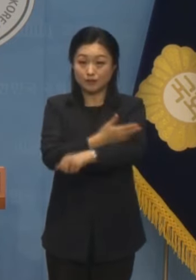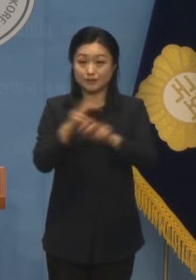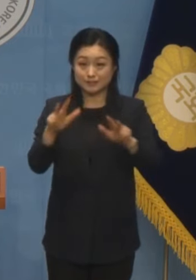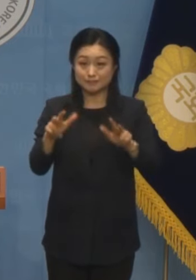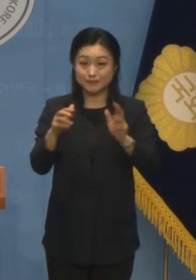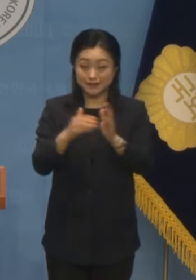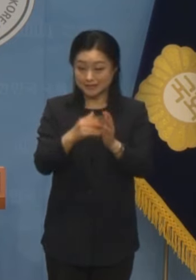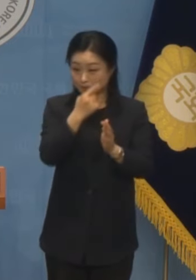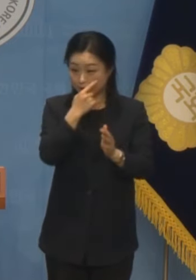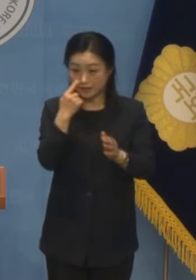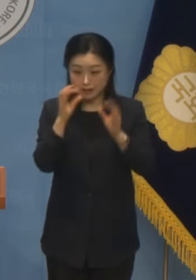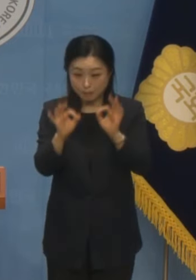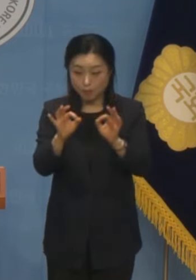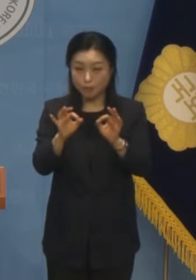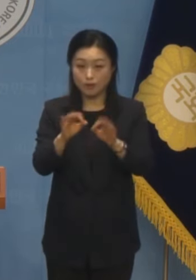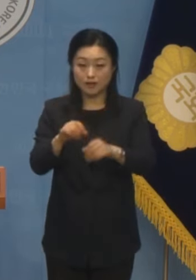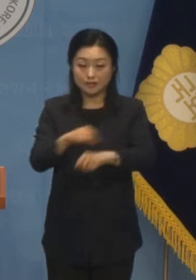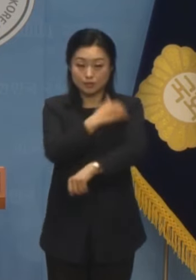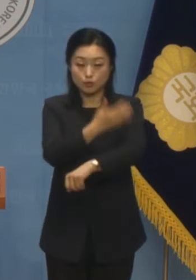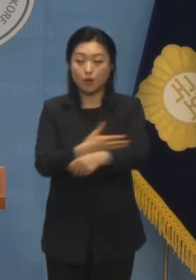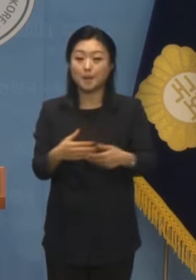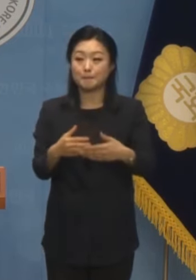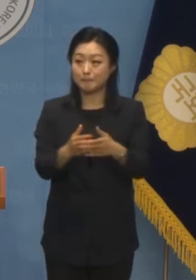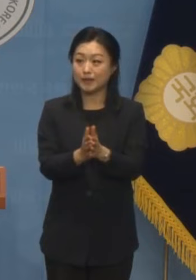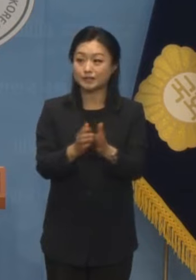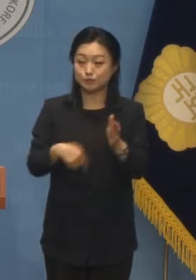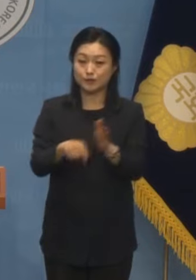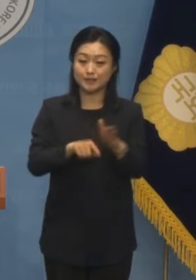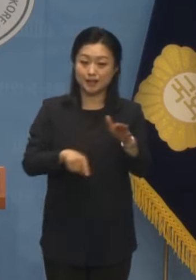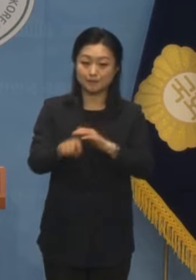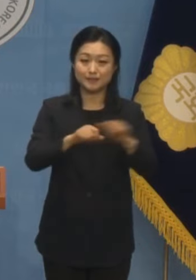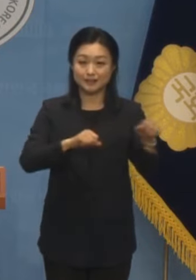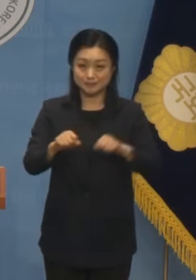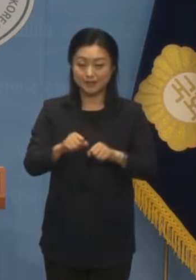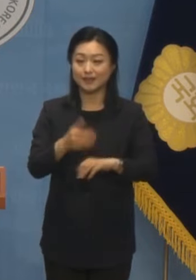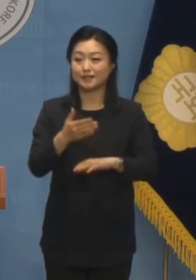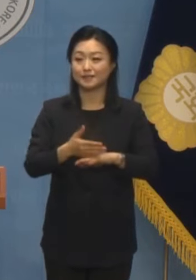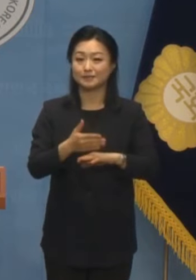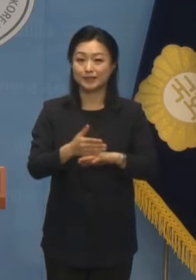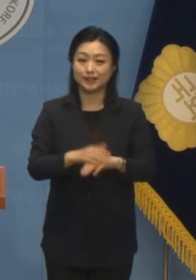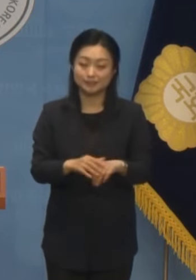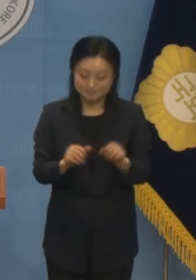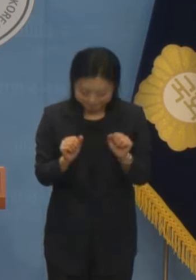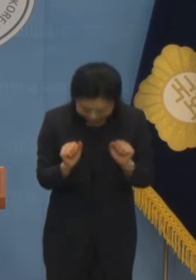점검해서 폐지하도록 하는데 앞장서겠습니다. 감사합니다.